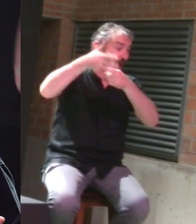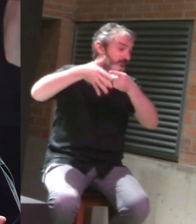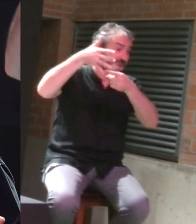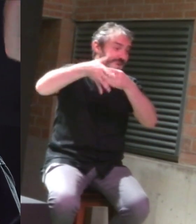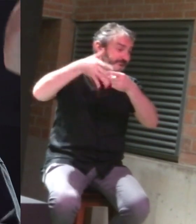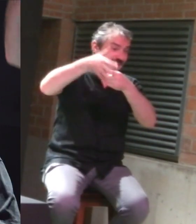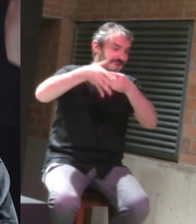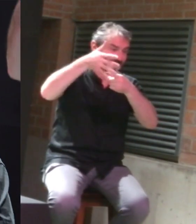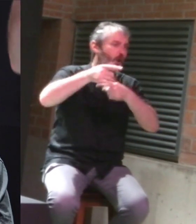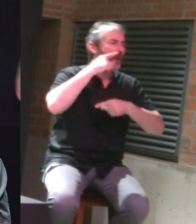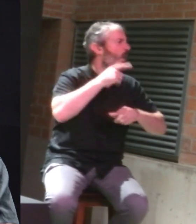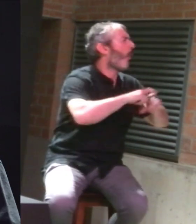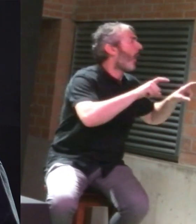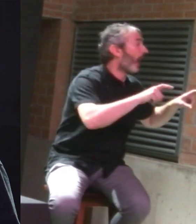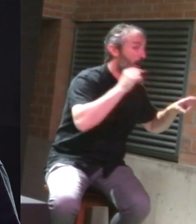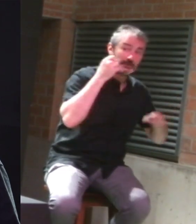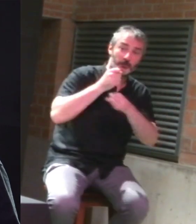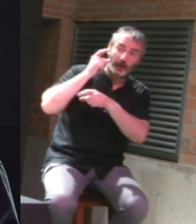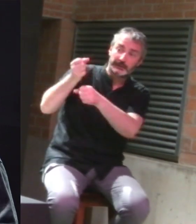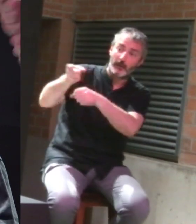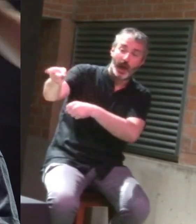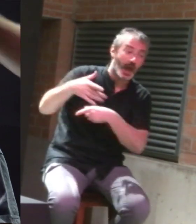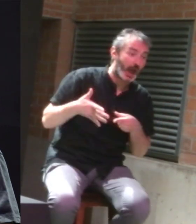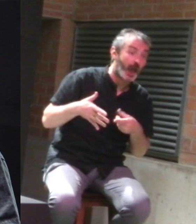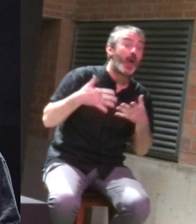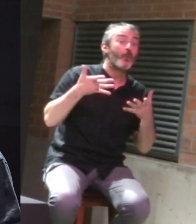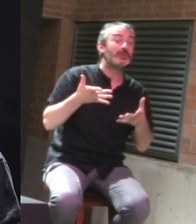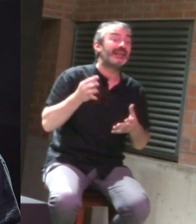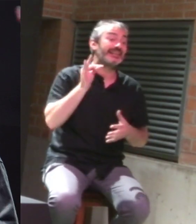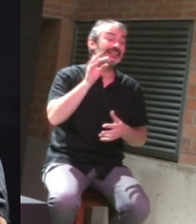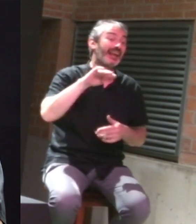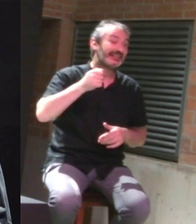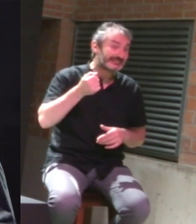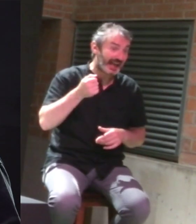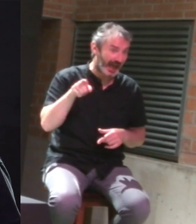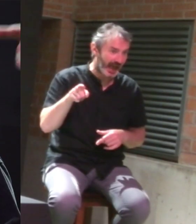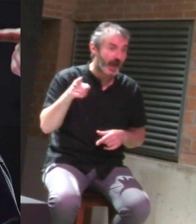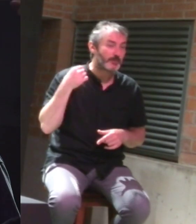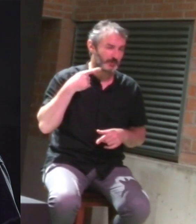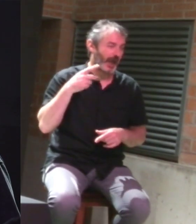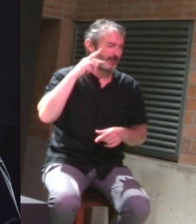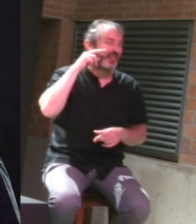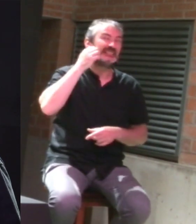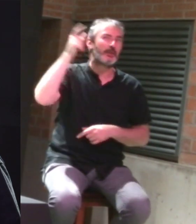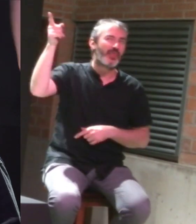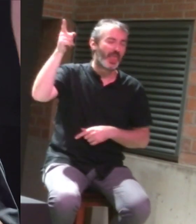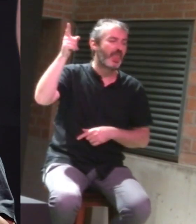fracasaban. Pensemos que Teresa Clara Moon tiene su experiencia en una larga huelga en